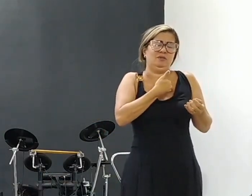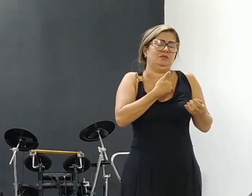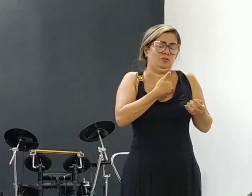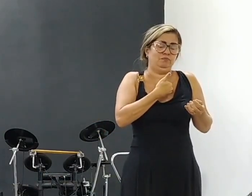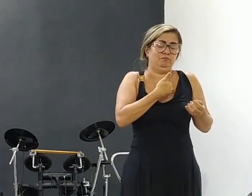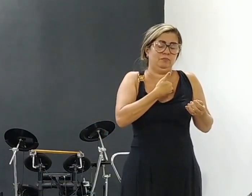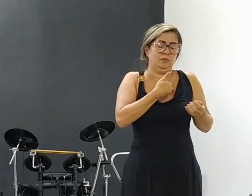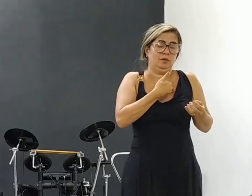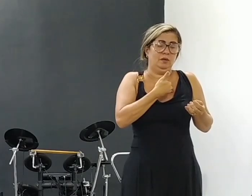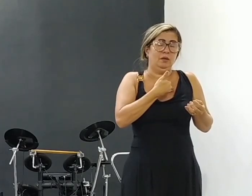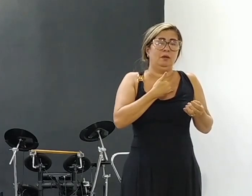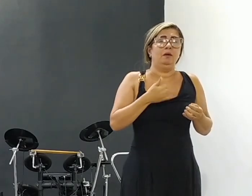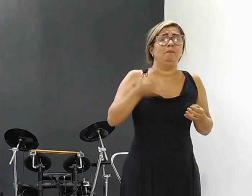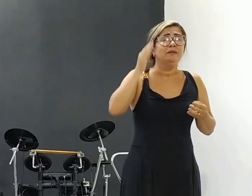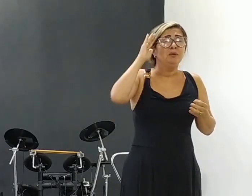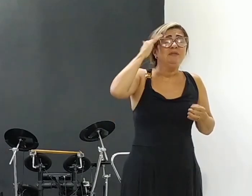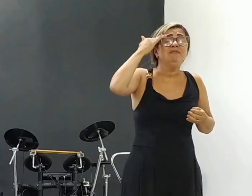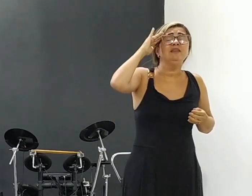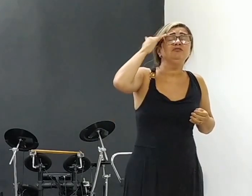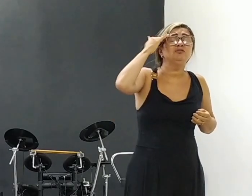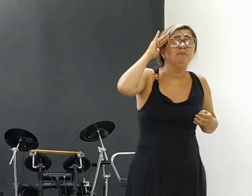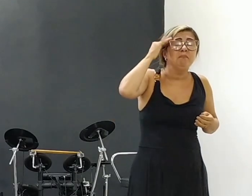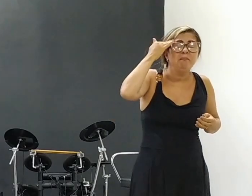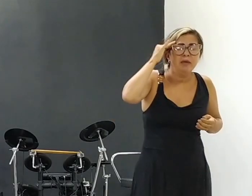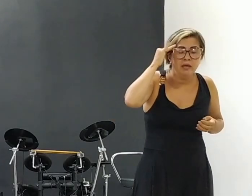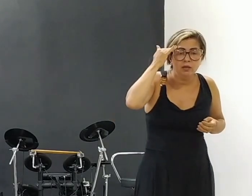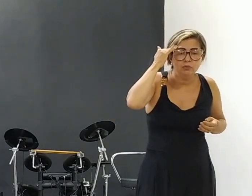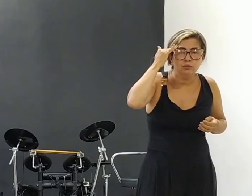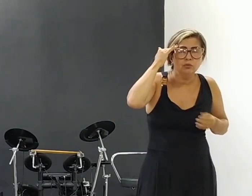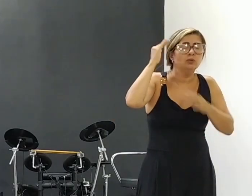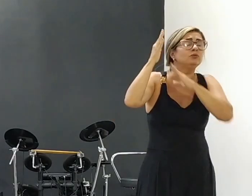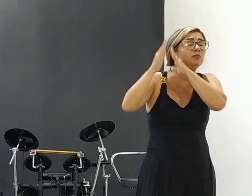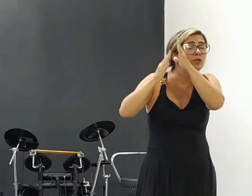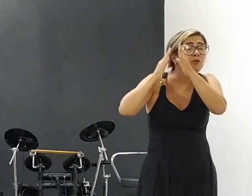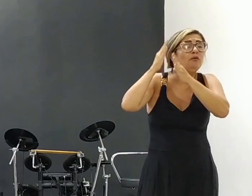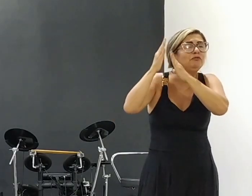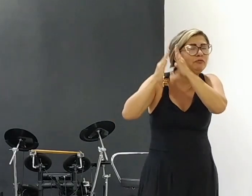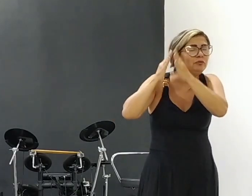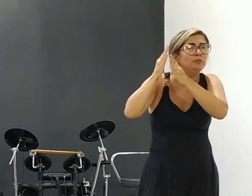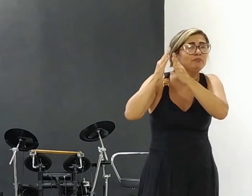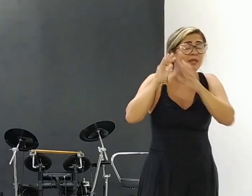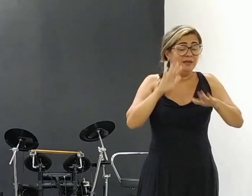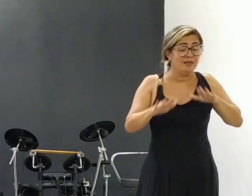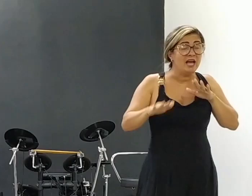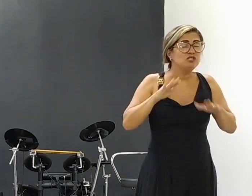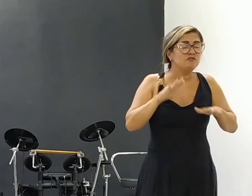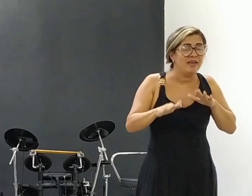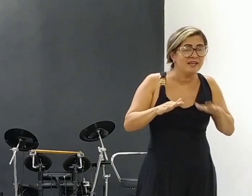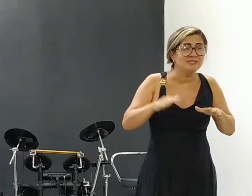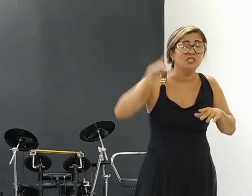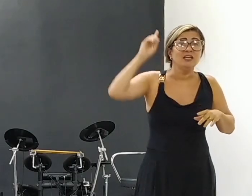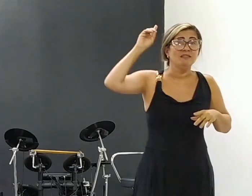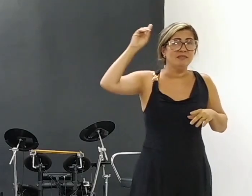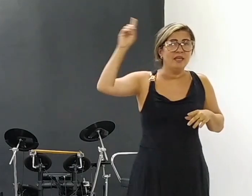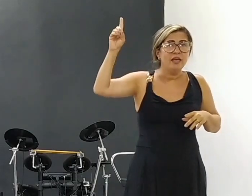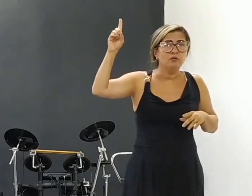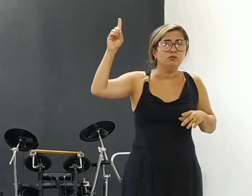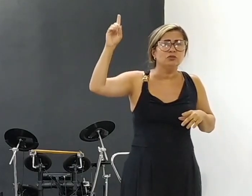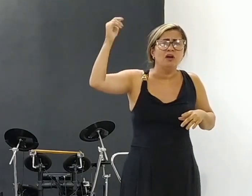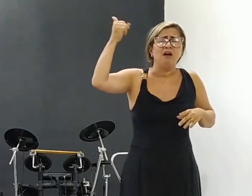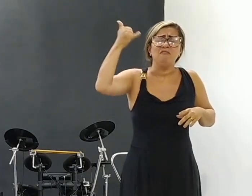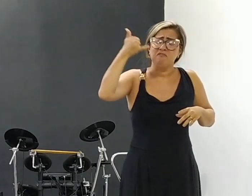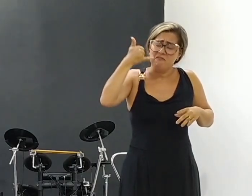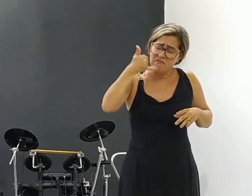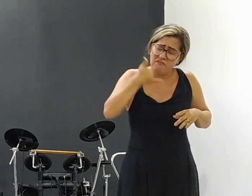ouve, você tem um entendimento daquilo que você escutou. E às vezes, Deus, muitas vezes, Ele